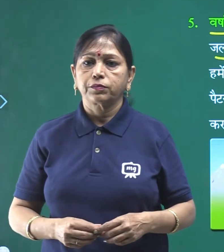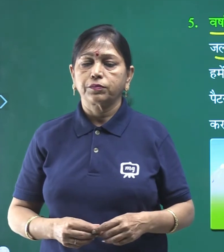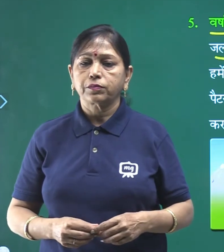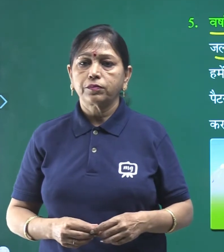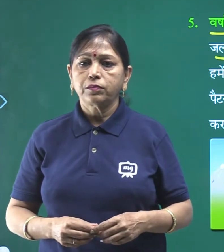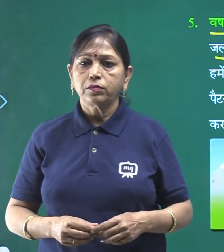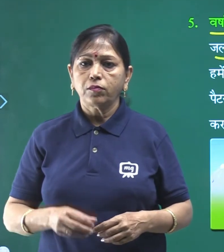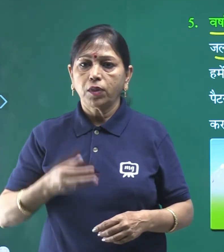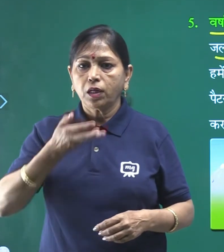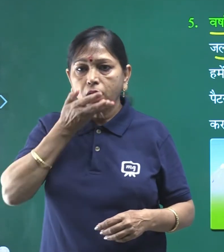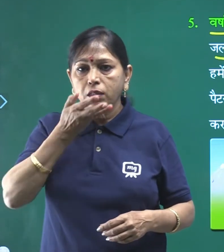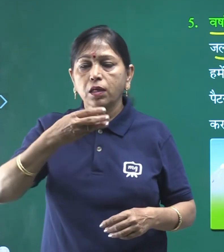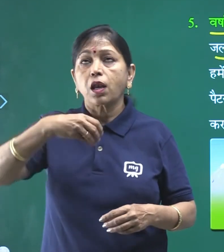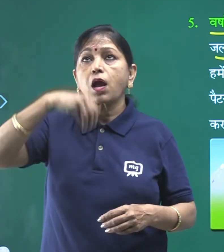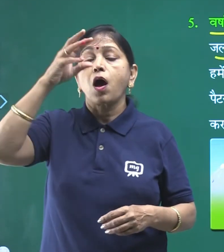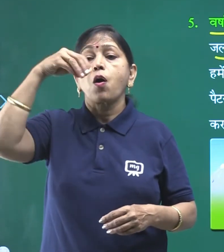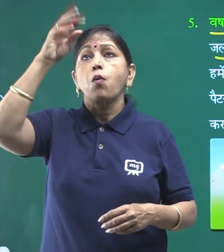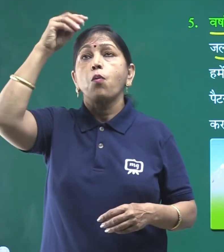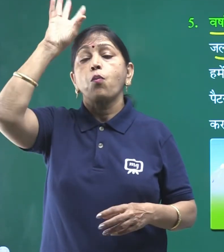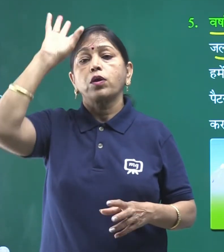कि जल का वास विद करण